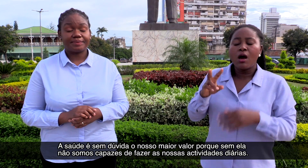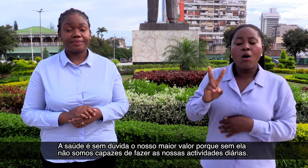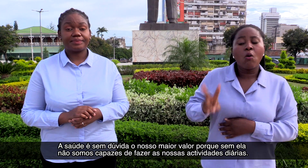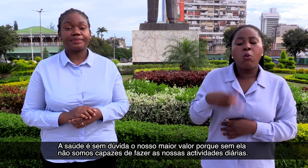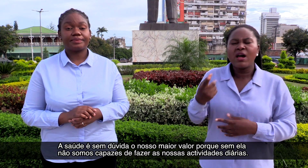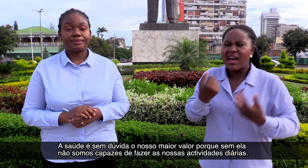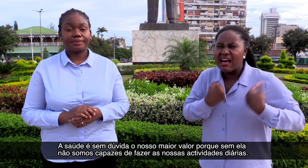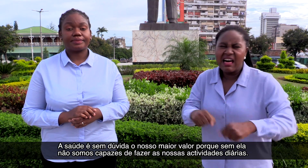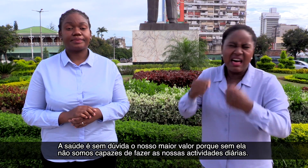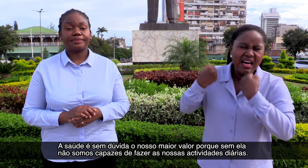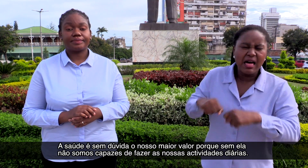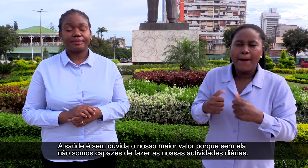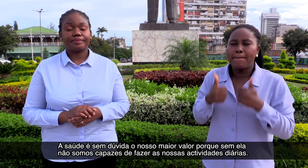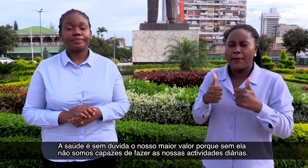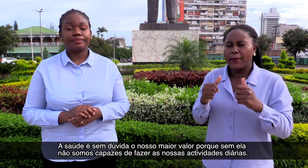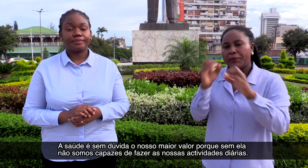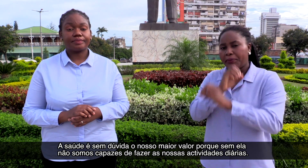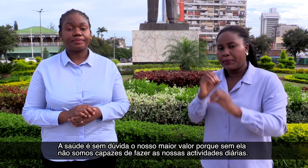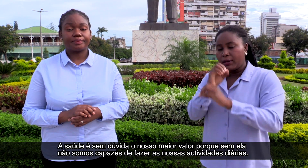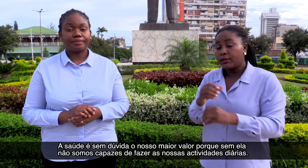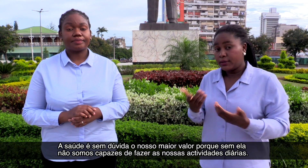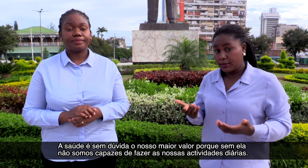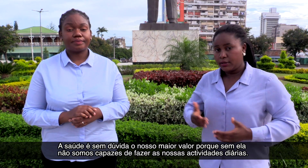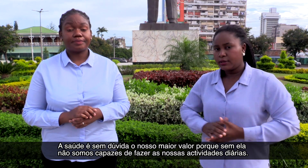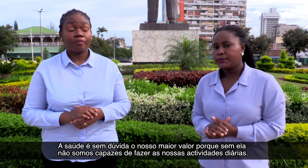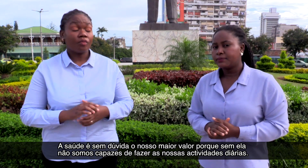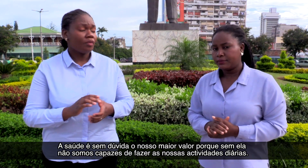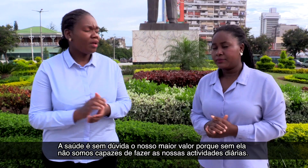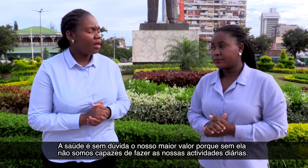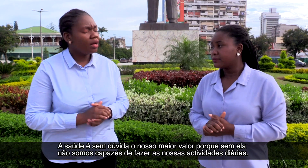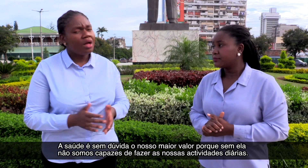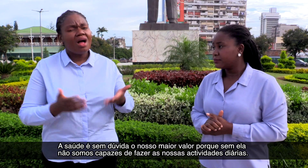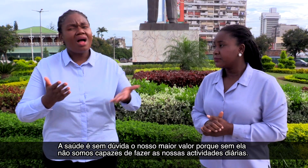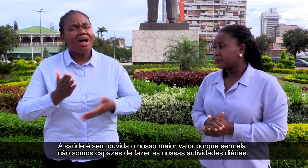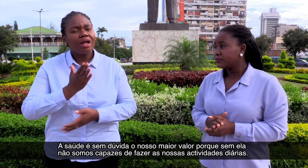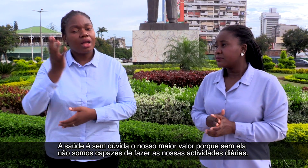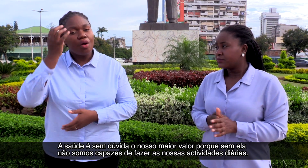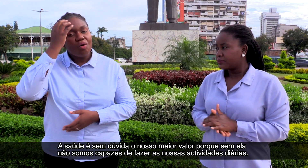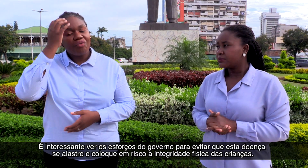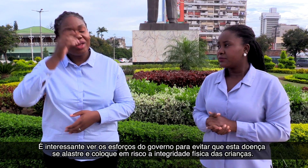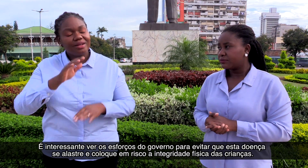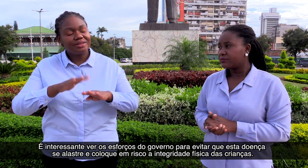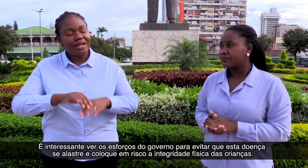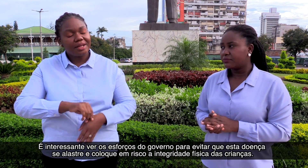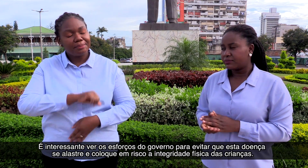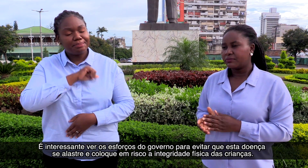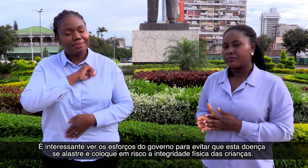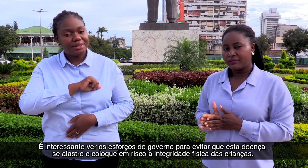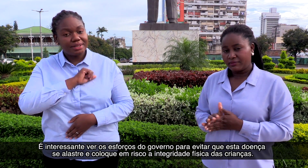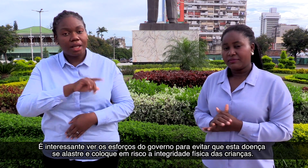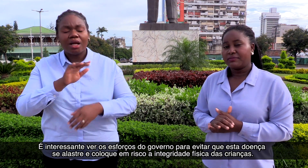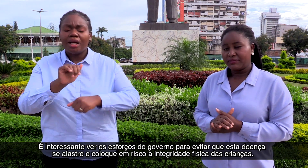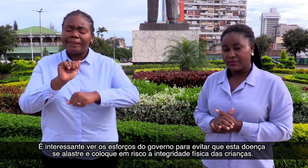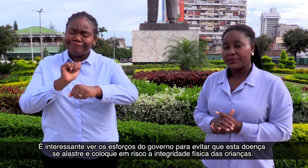maior valor, porque sem ela não somos capazes de fazer as nossas atividades diárias. É interessante ver